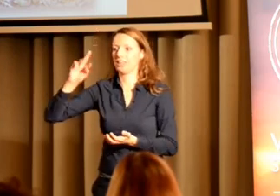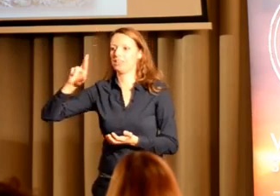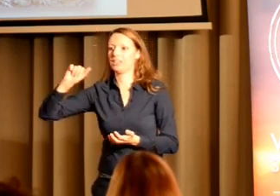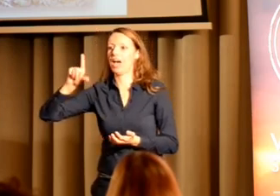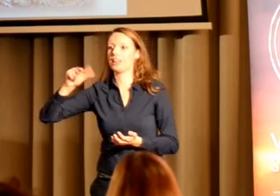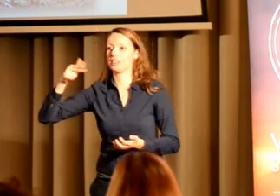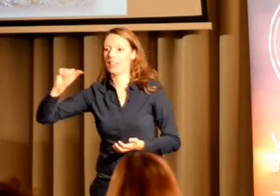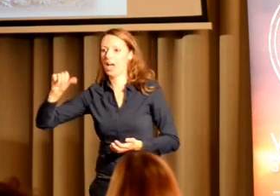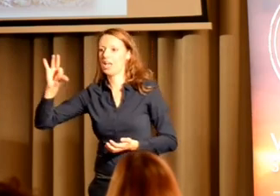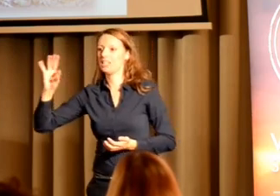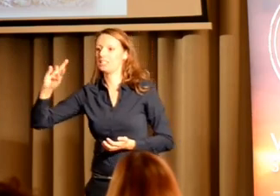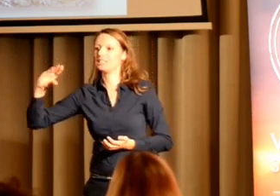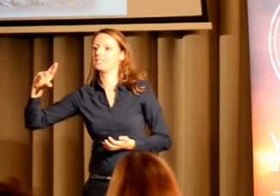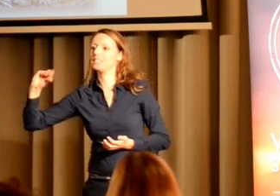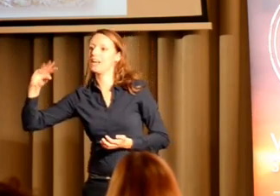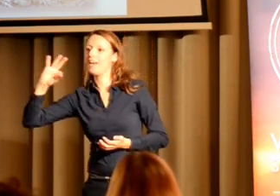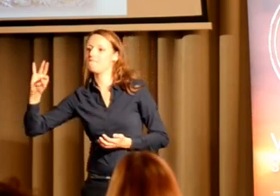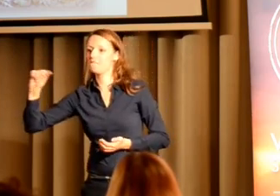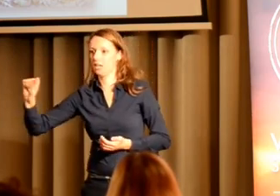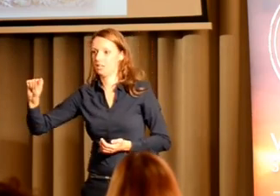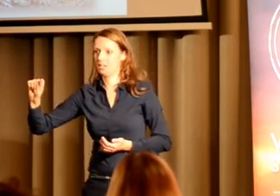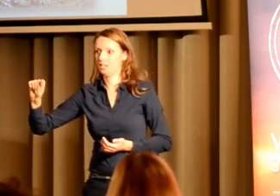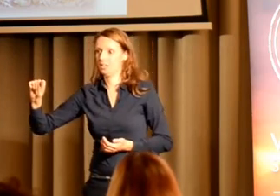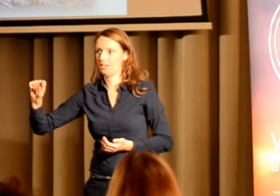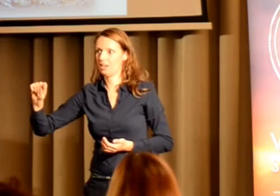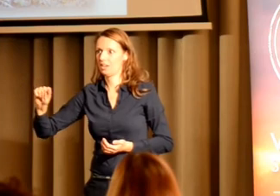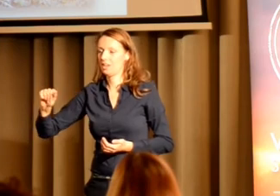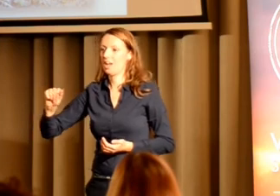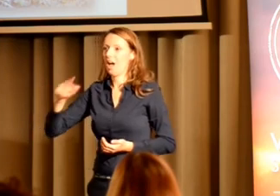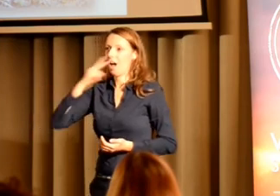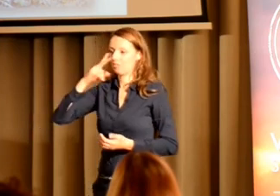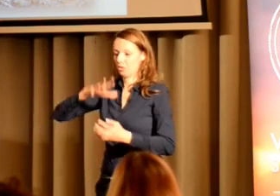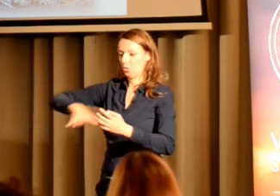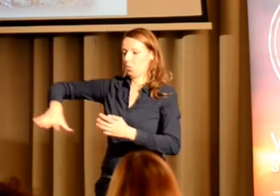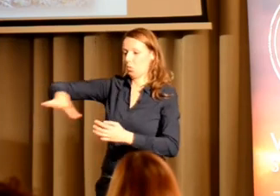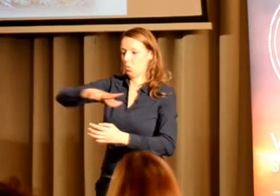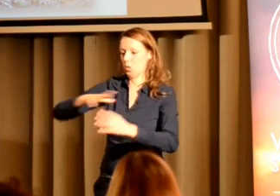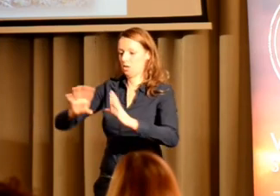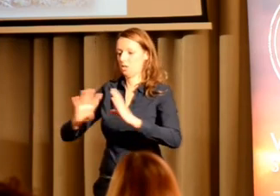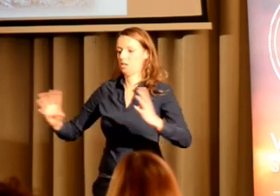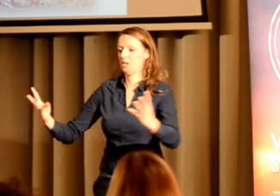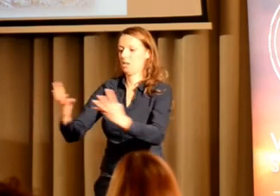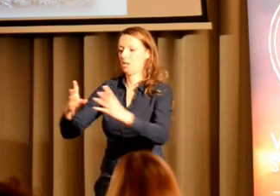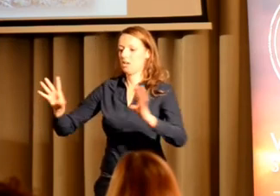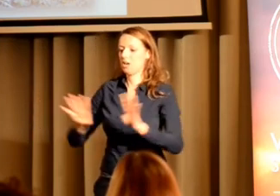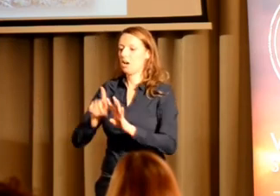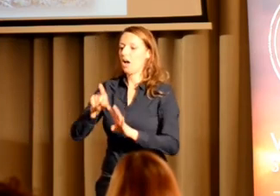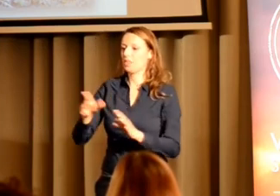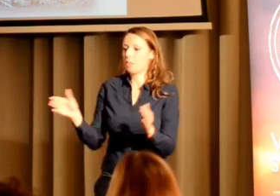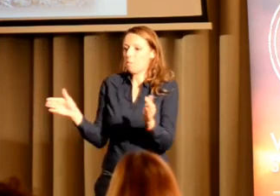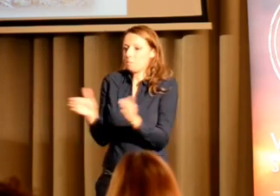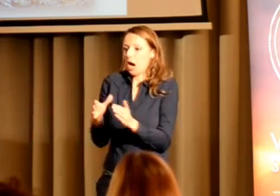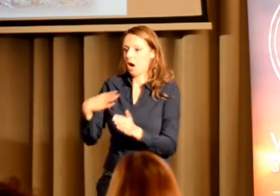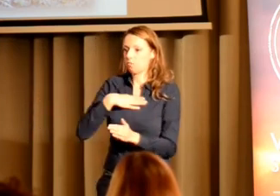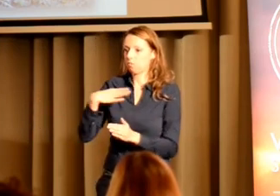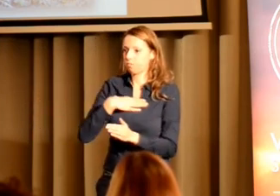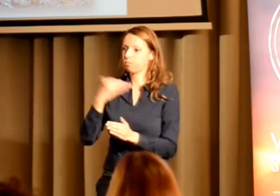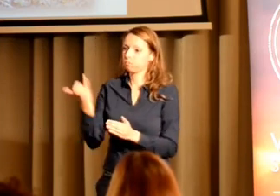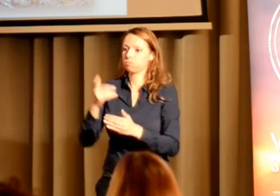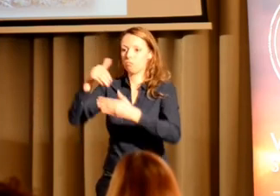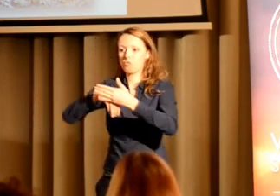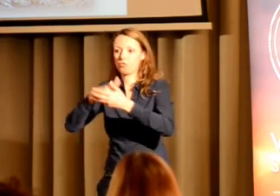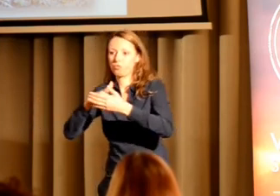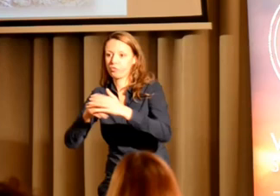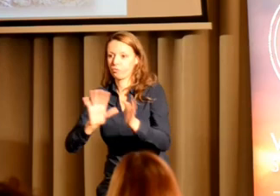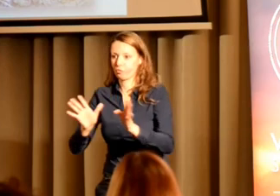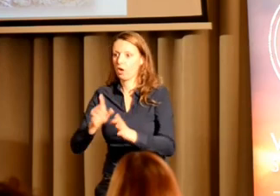w tej strefie centralnej mamy miejsca, w których są wychowywane szczenięta. Tam są nory, ale każdego roku samica jest w stanie wykopać